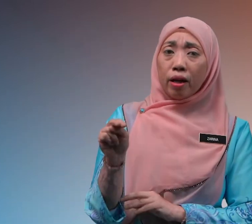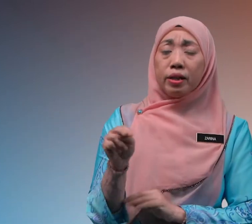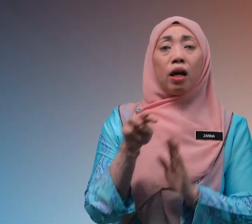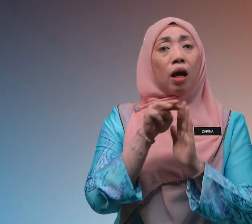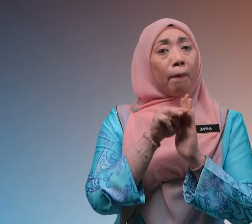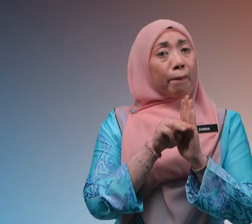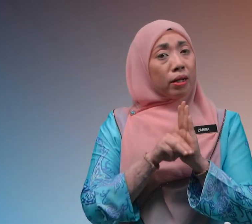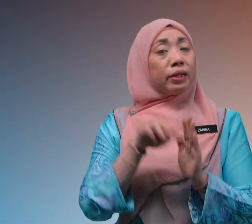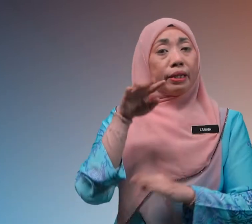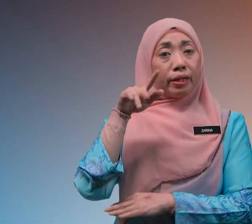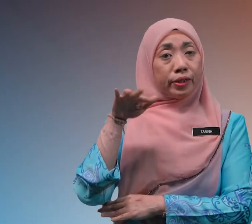Kemahiran mengeja,